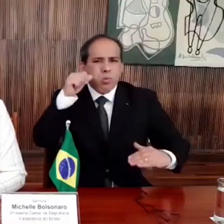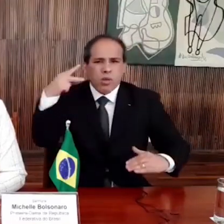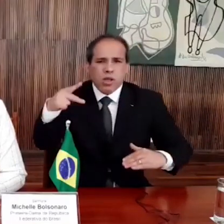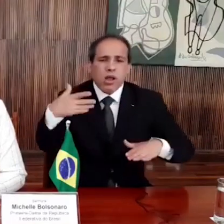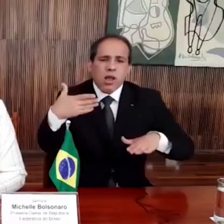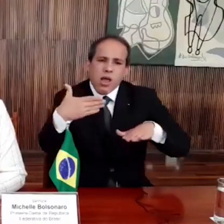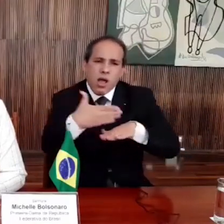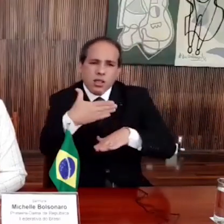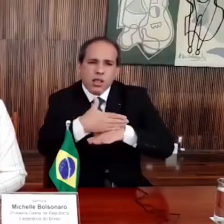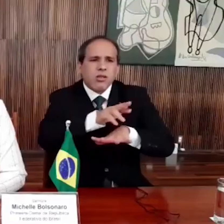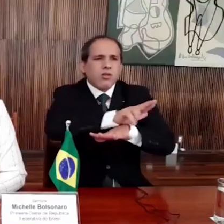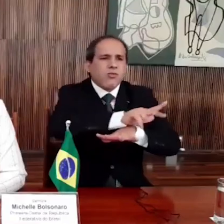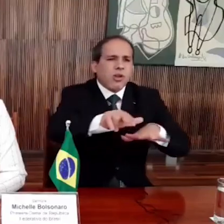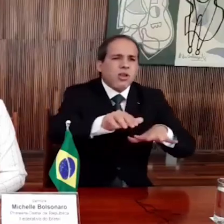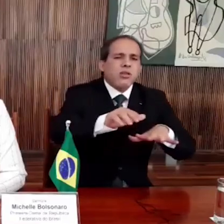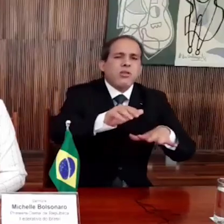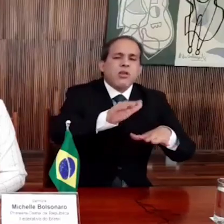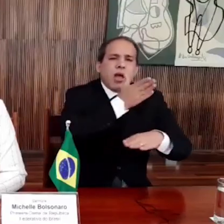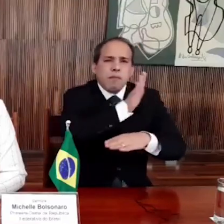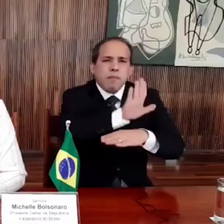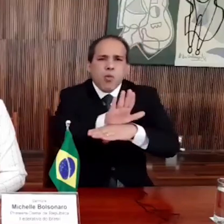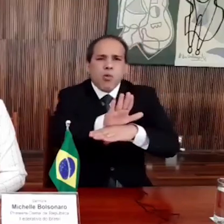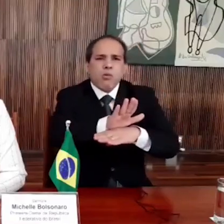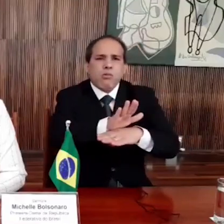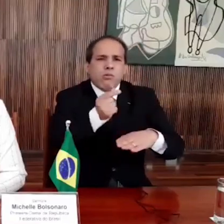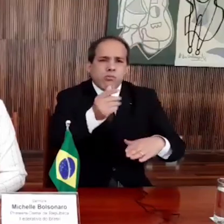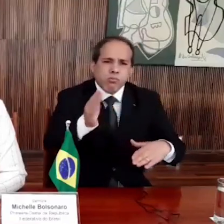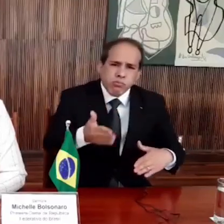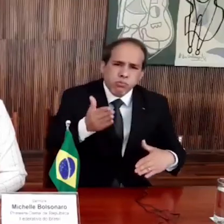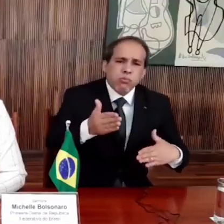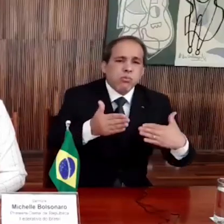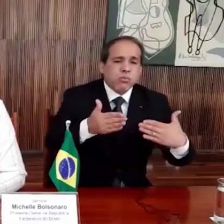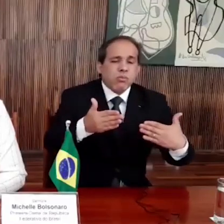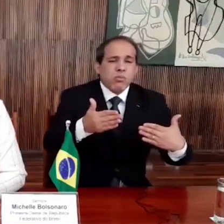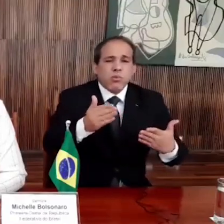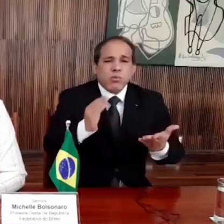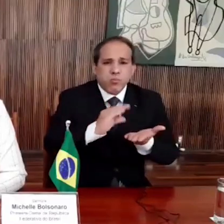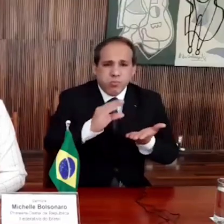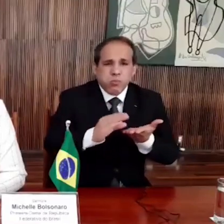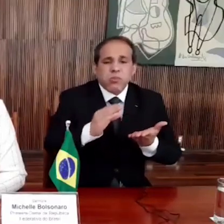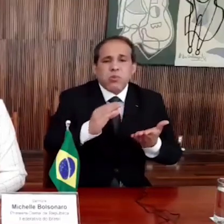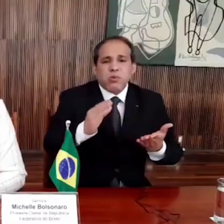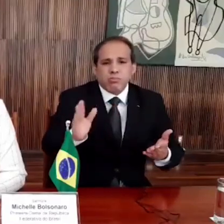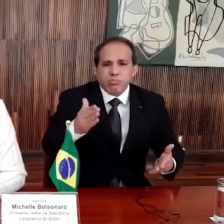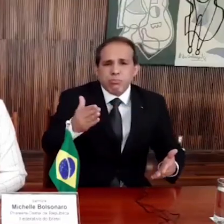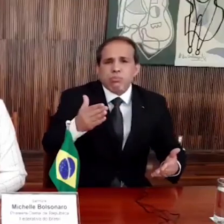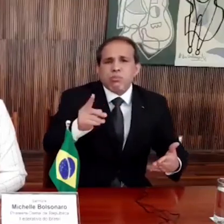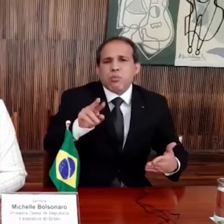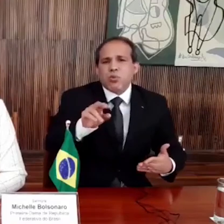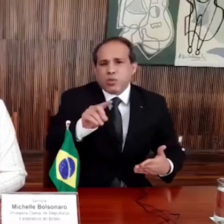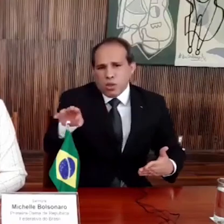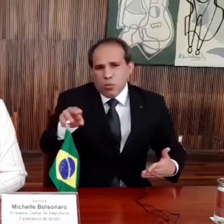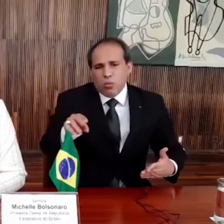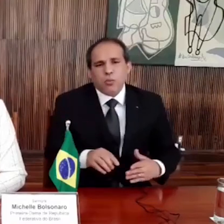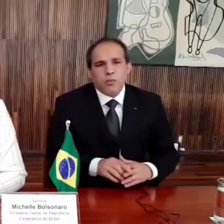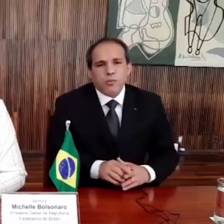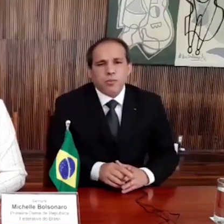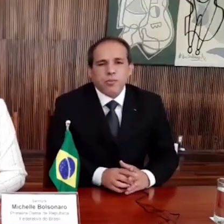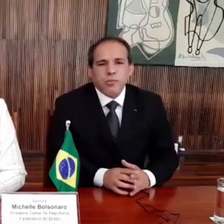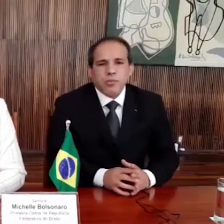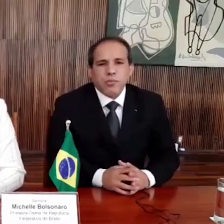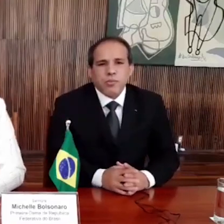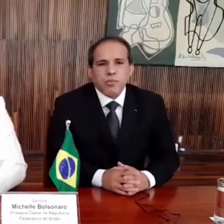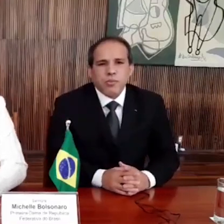no acesso aos recursos produtivos e financeiros. La campaña Mujeres Rurales, Mujeres con Derechos